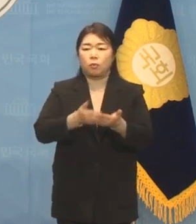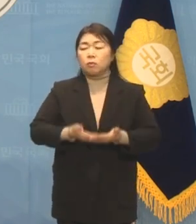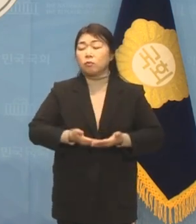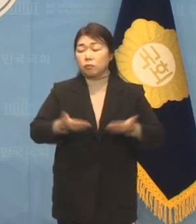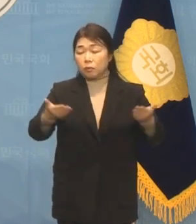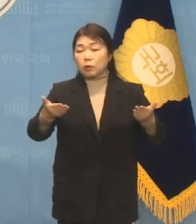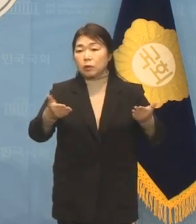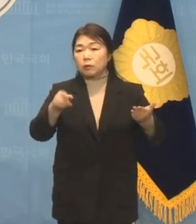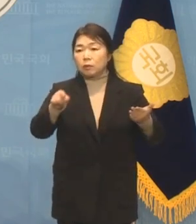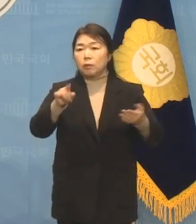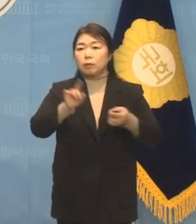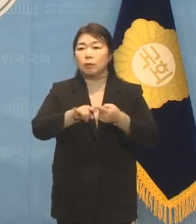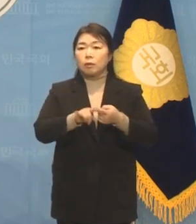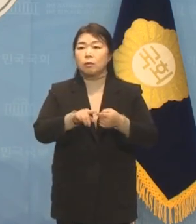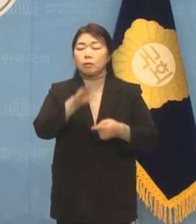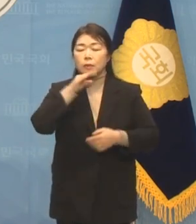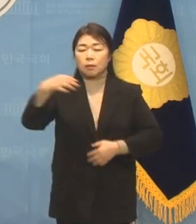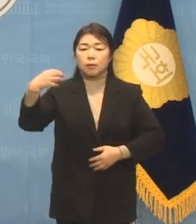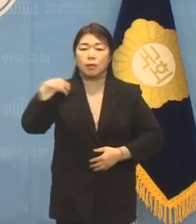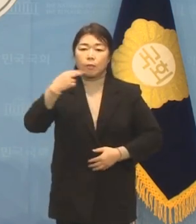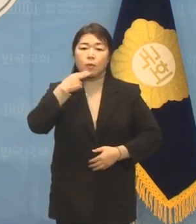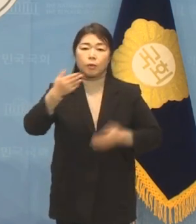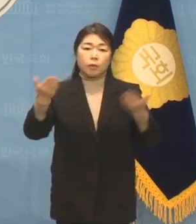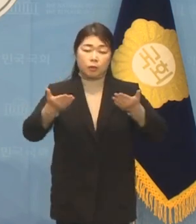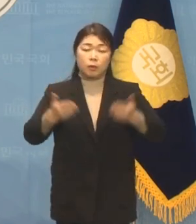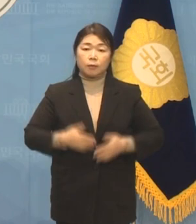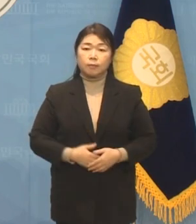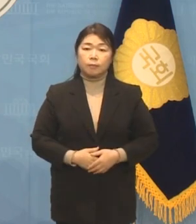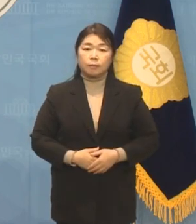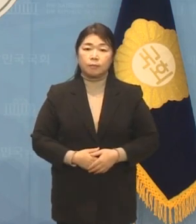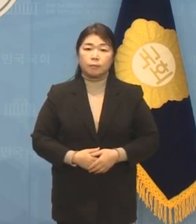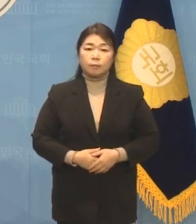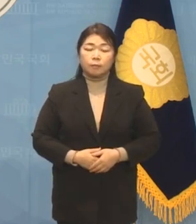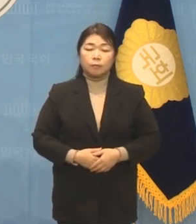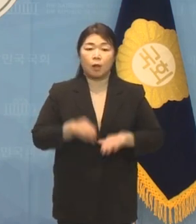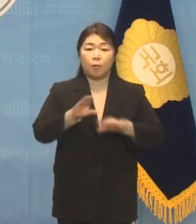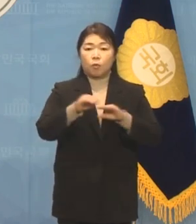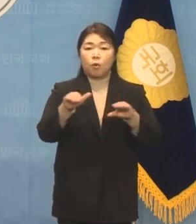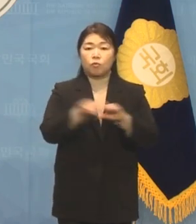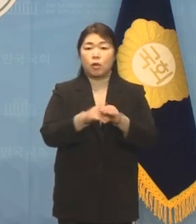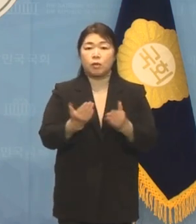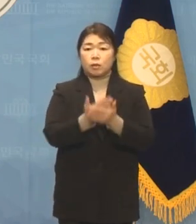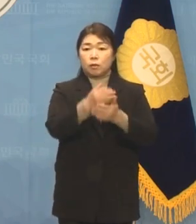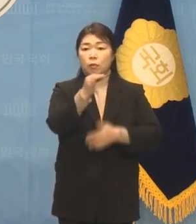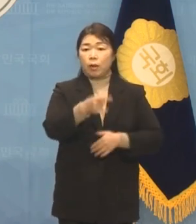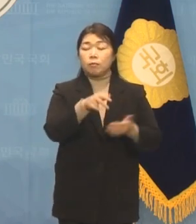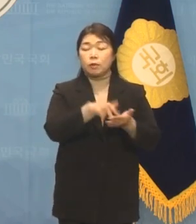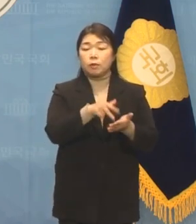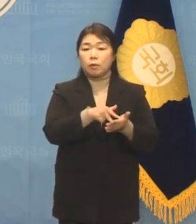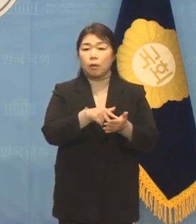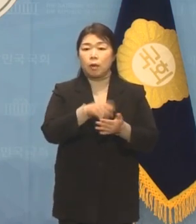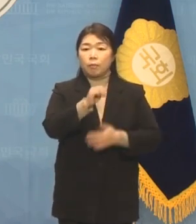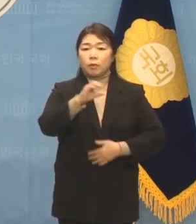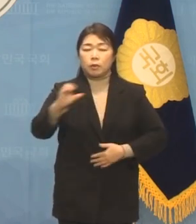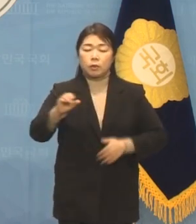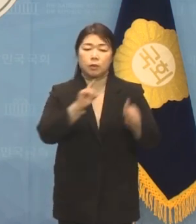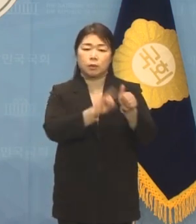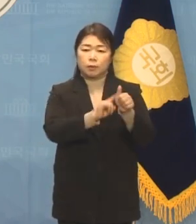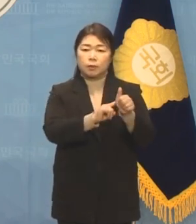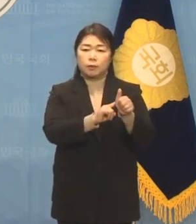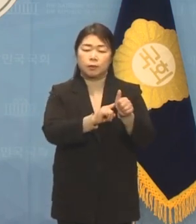낸 것은 대단히 무책임한 일입니다. 방송문화진흥회는 문화방송 MBC의 최다